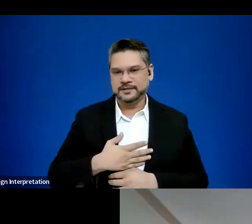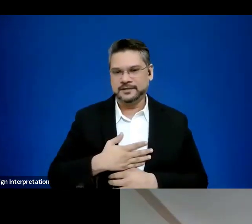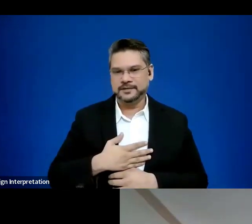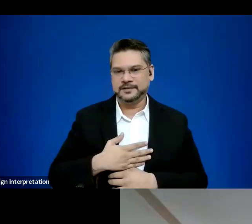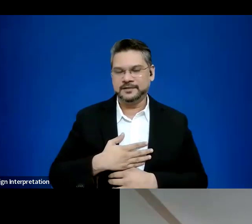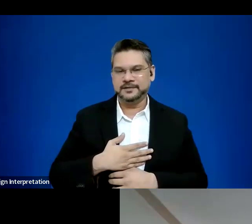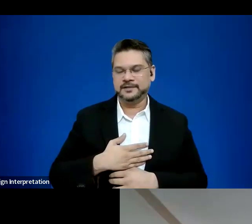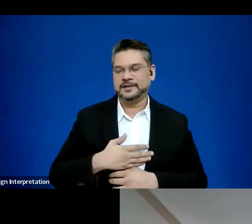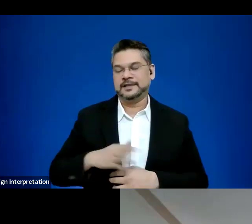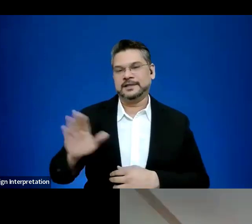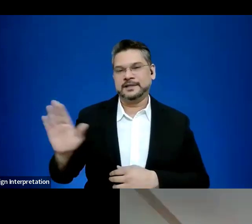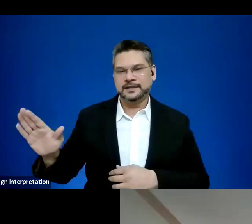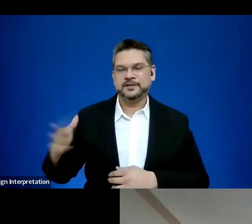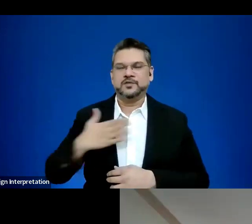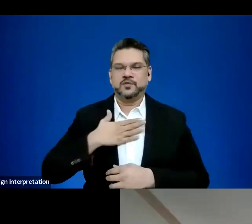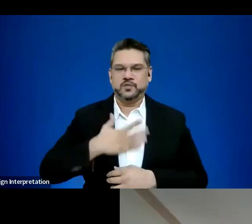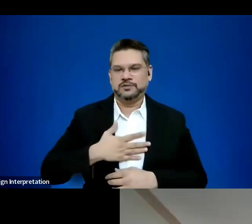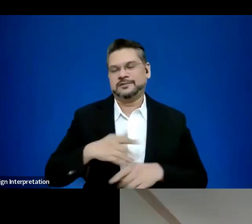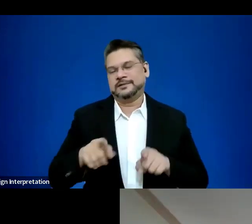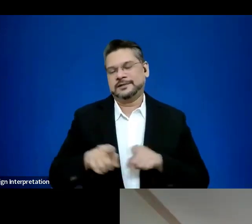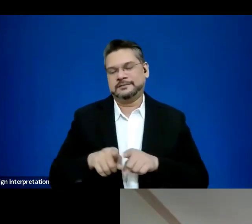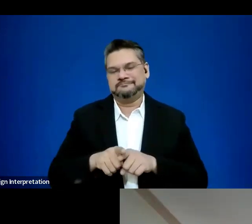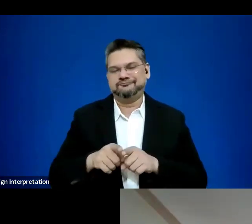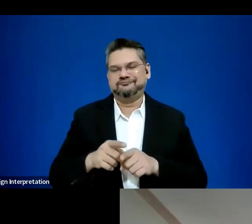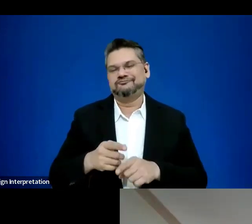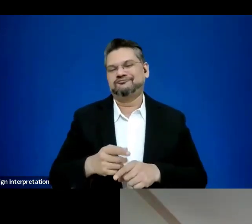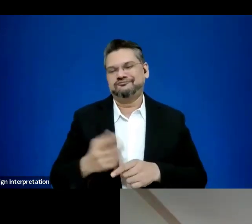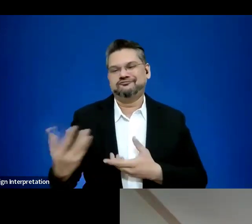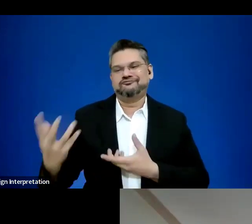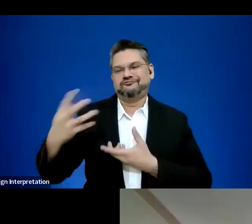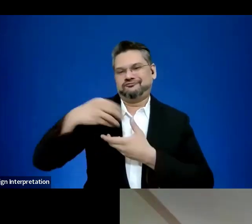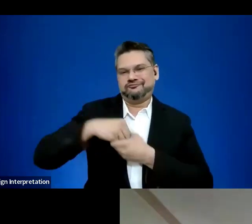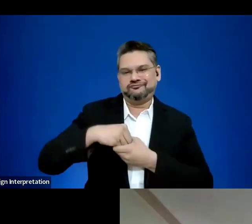在我旁边的是我的父亲，他